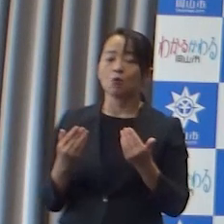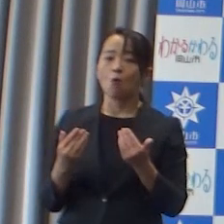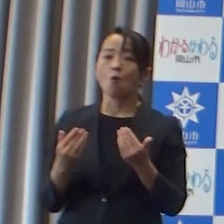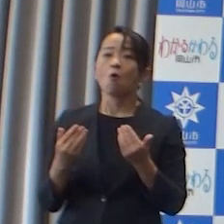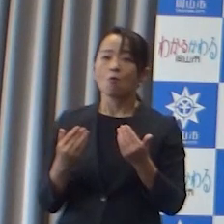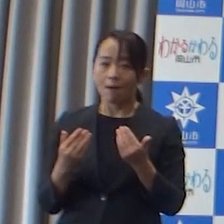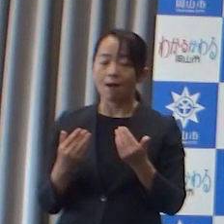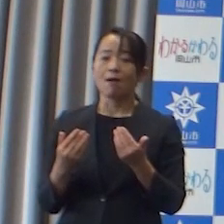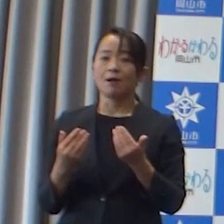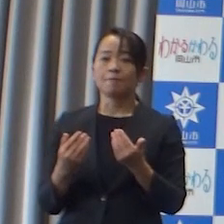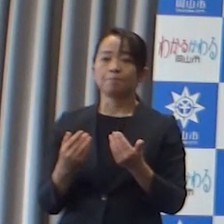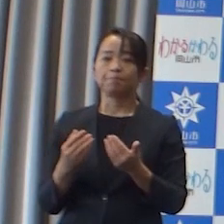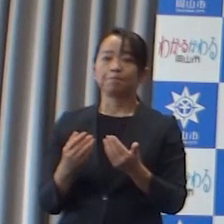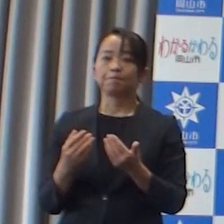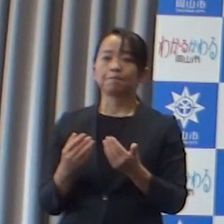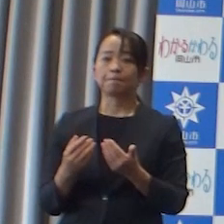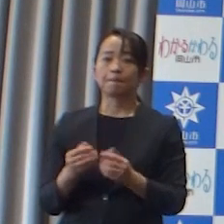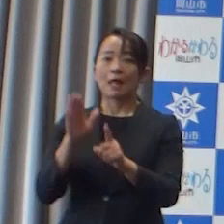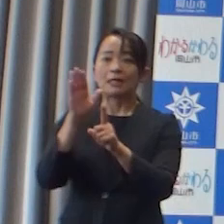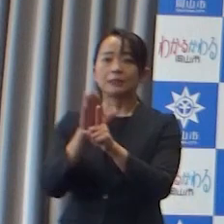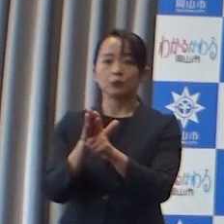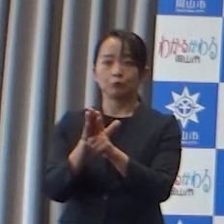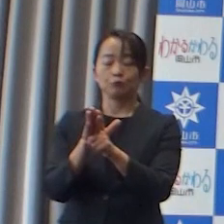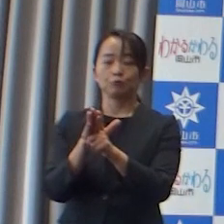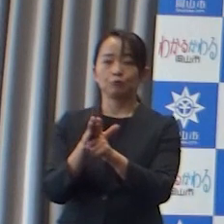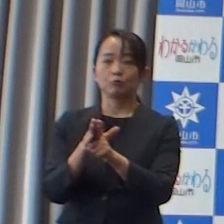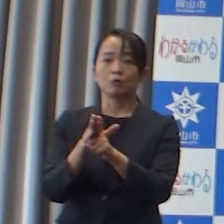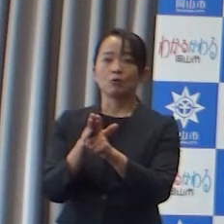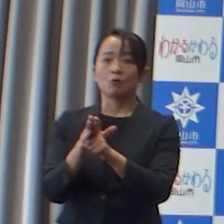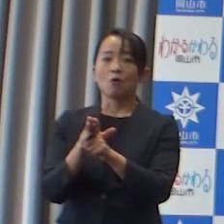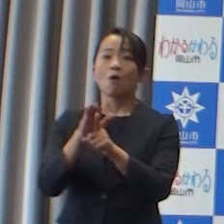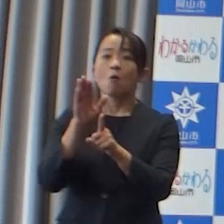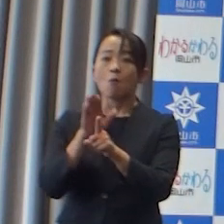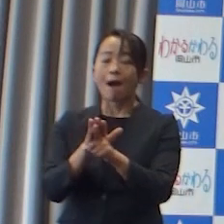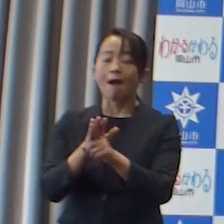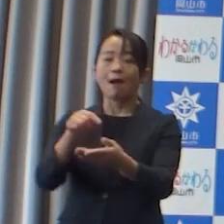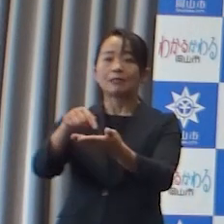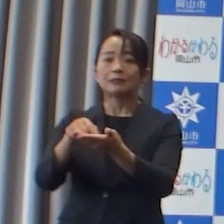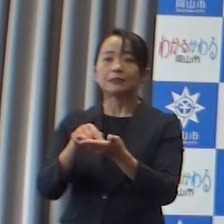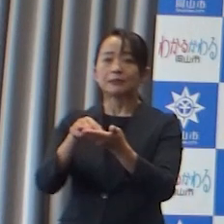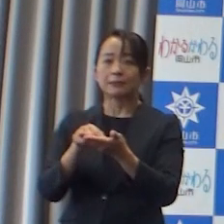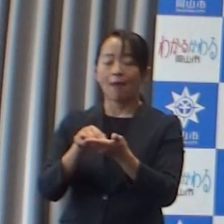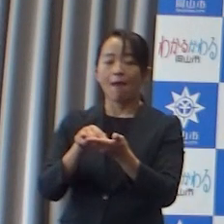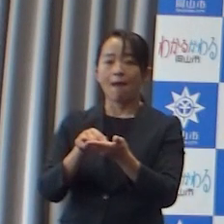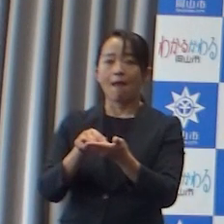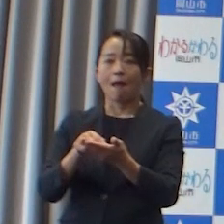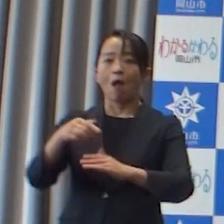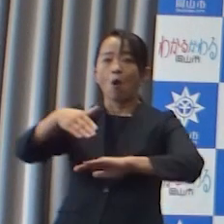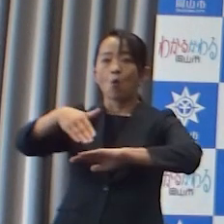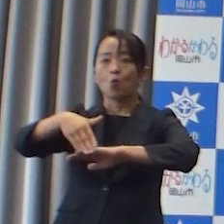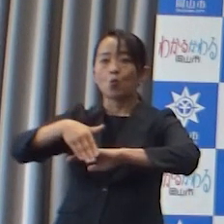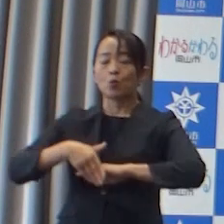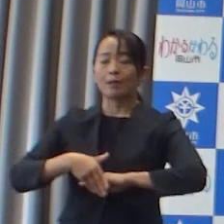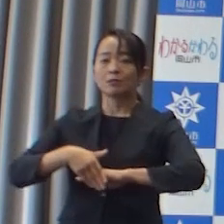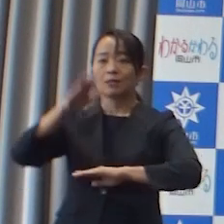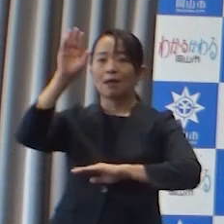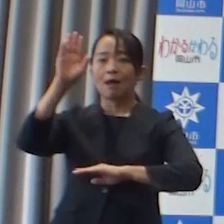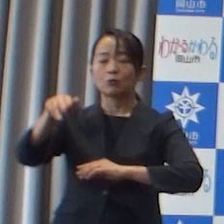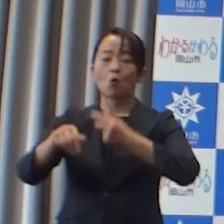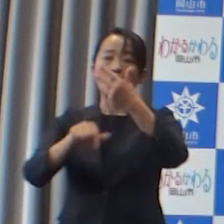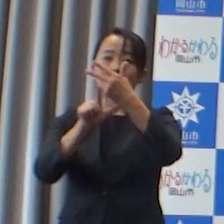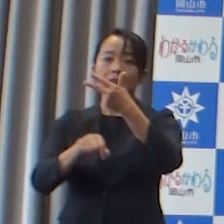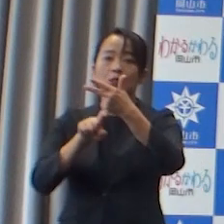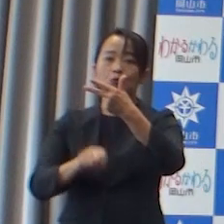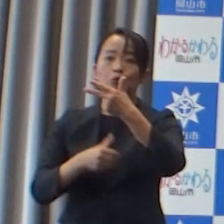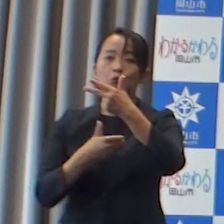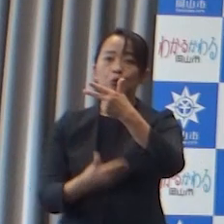急変世帯への給付金の支給については、申請受付後、7月19日以降に